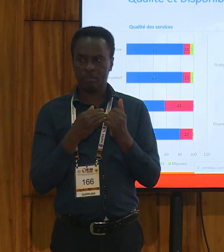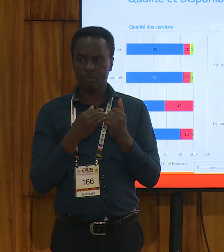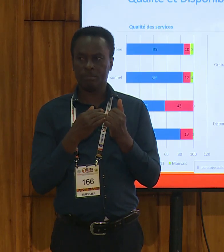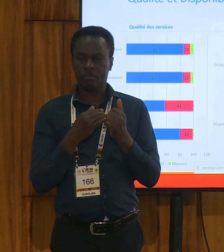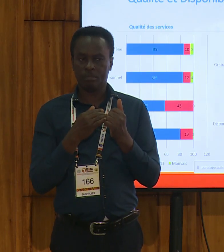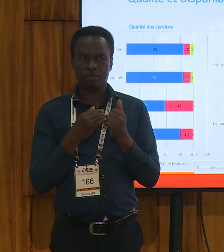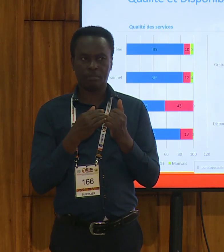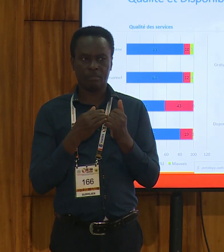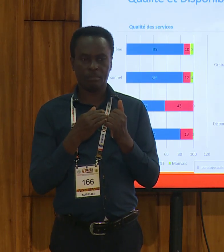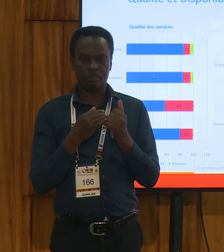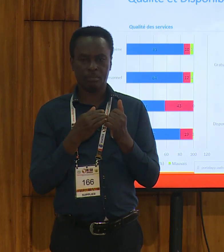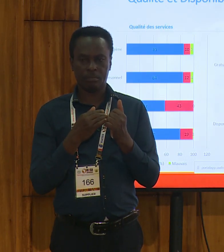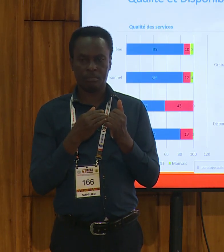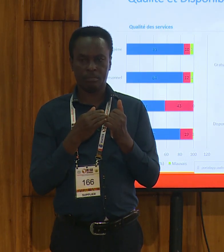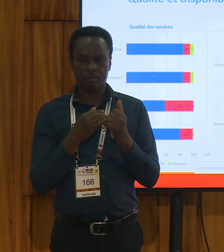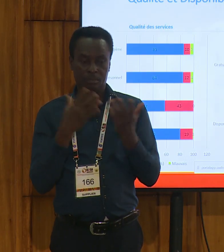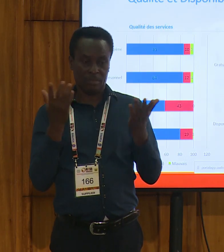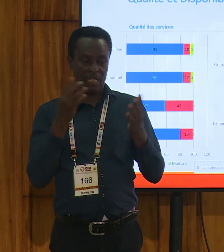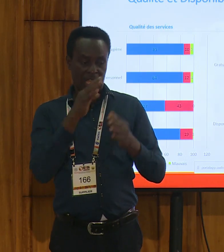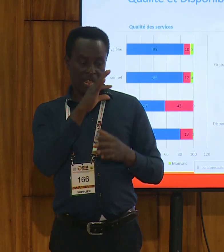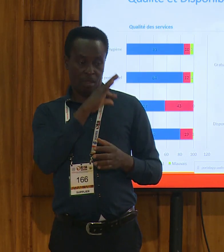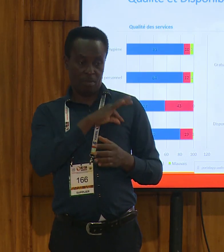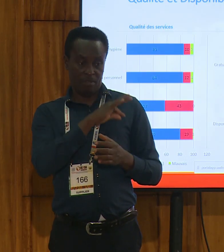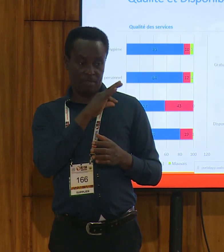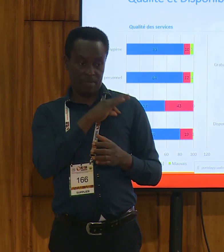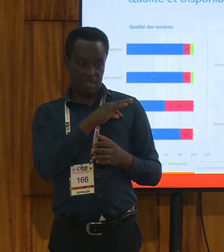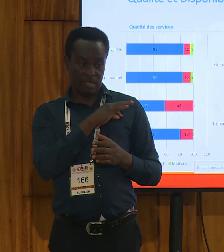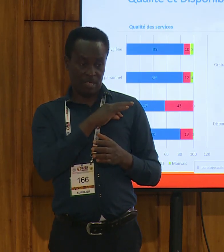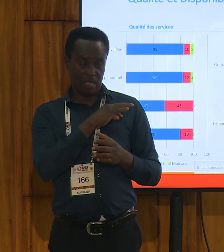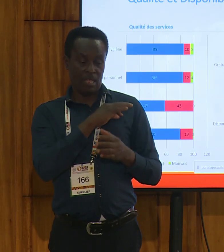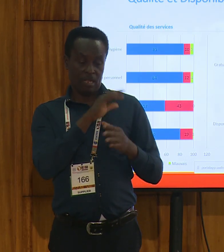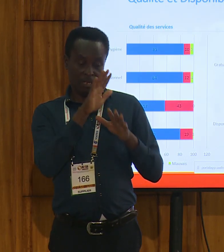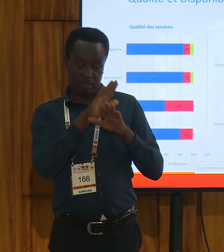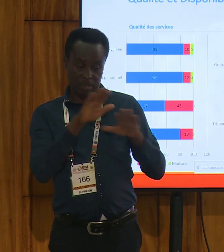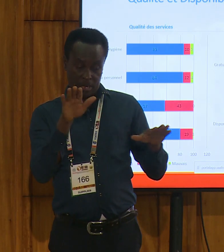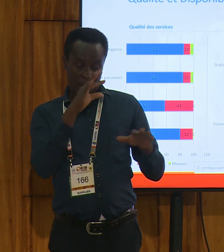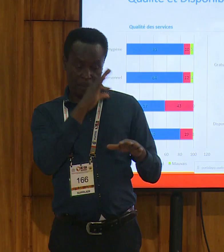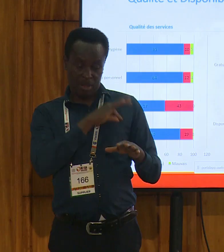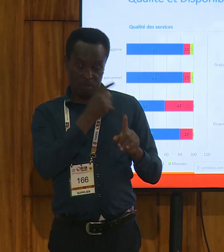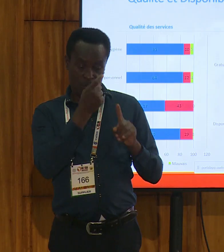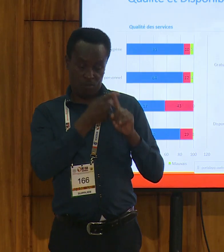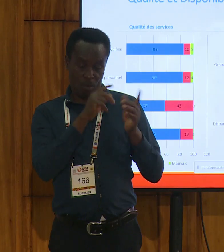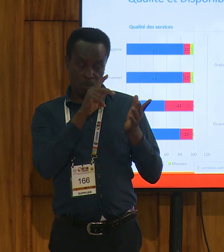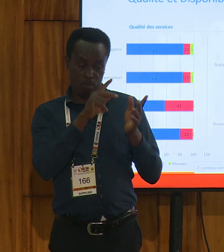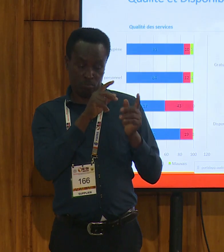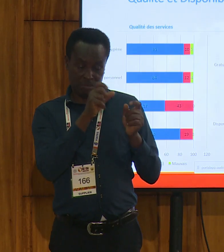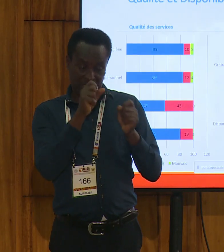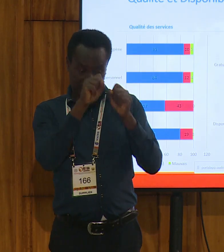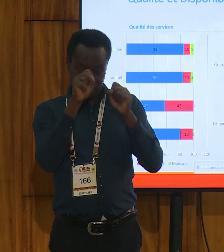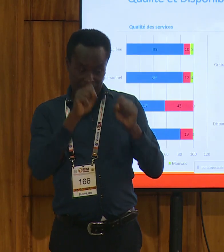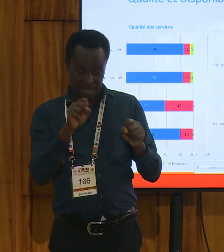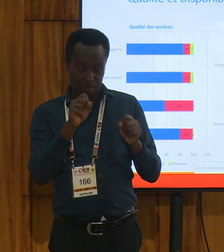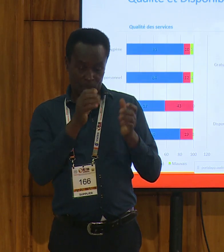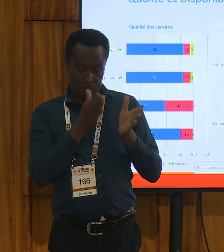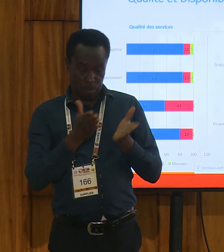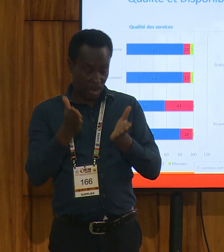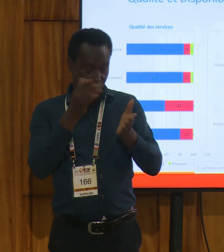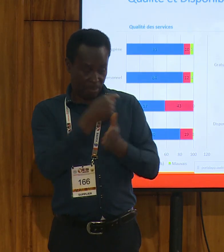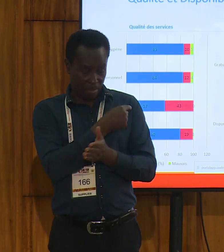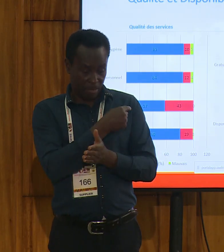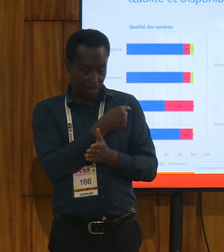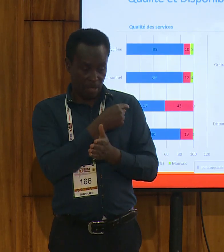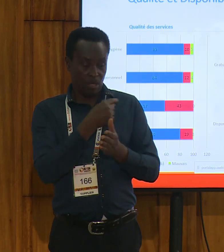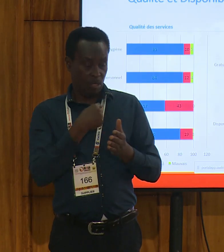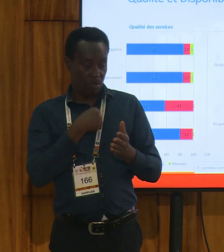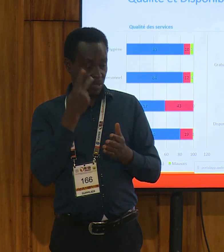OK. Les bénéficiaires expriment une satisfaction élevée sur plusieurs aspects.